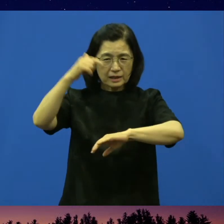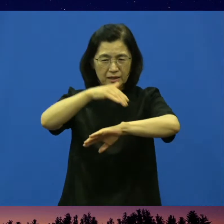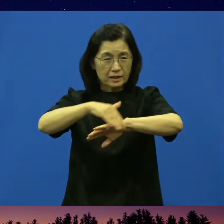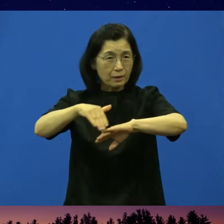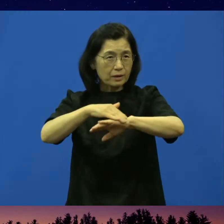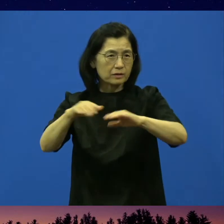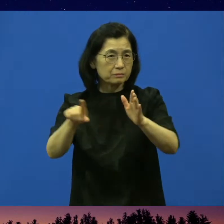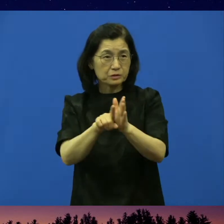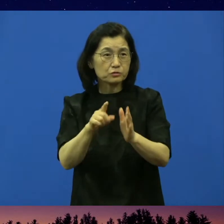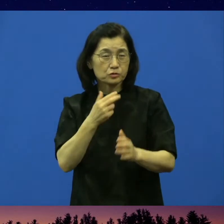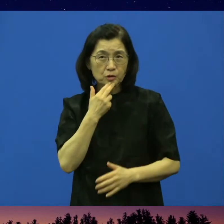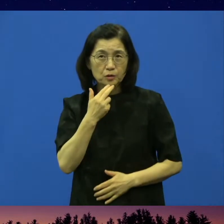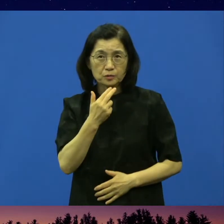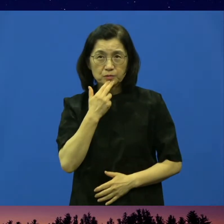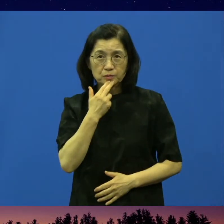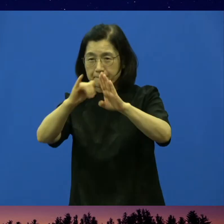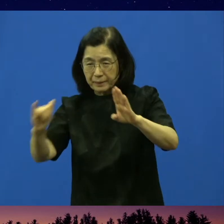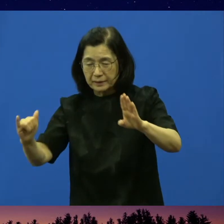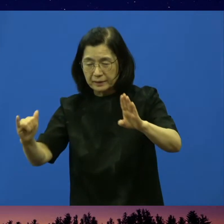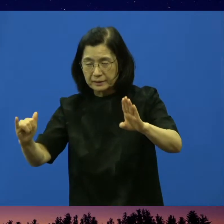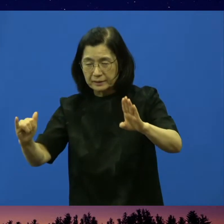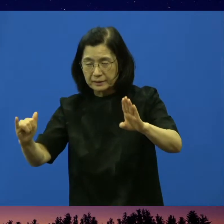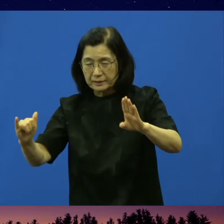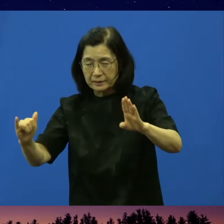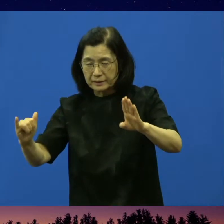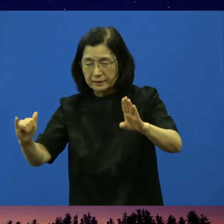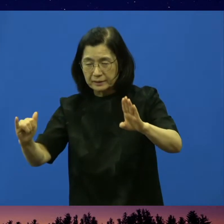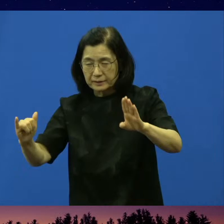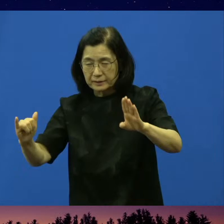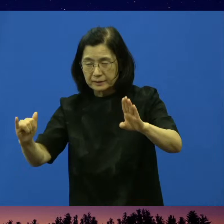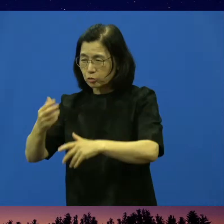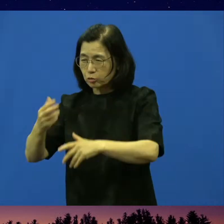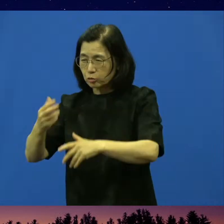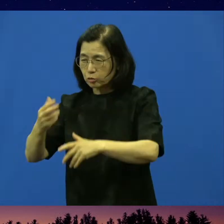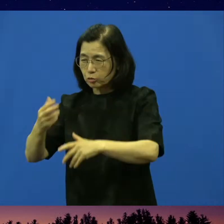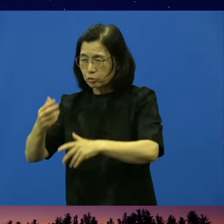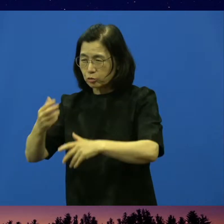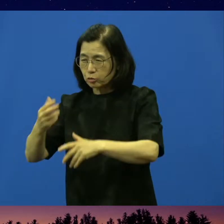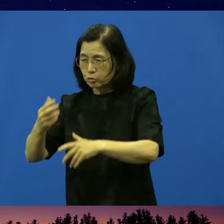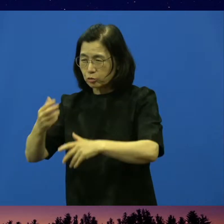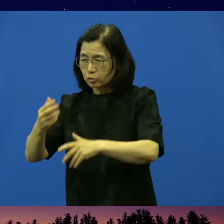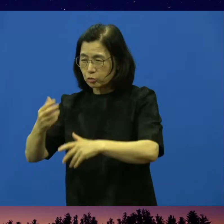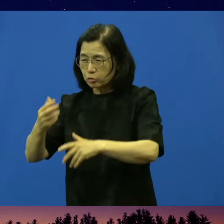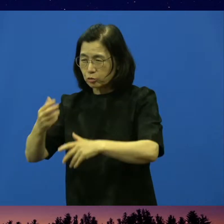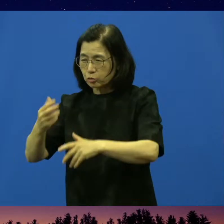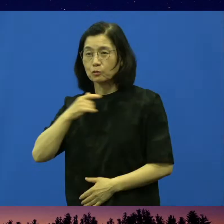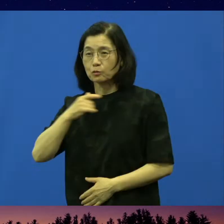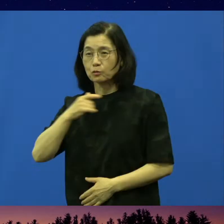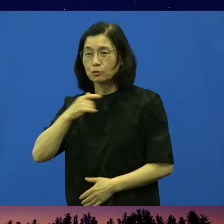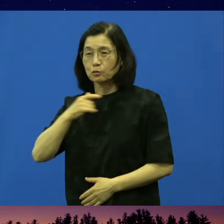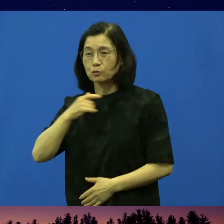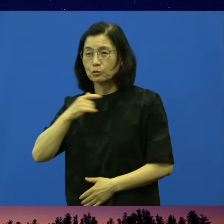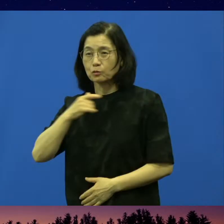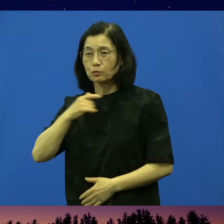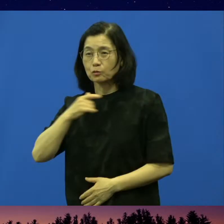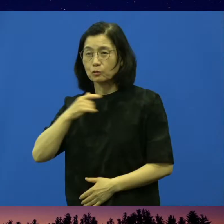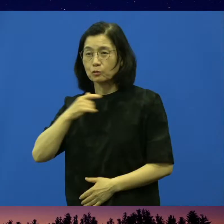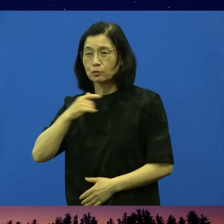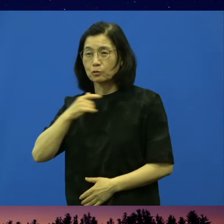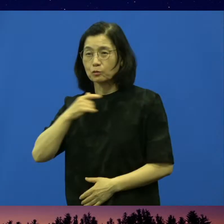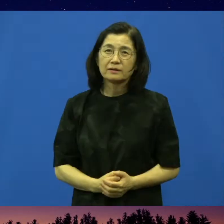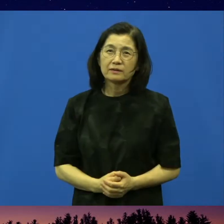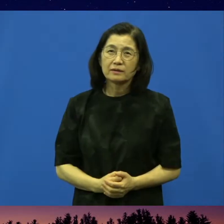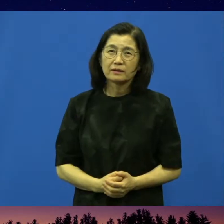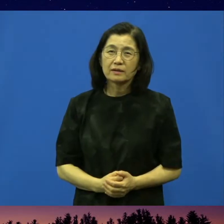이스라엘 백성들이 지금 애굽으로 돌아가는데 그 애굽의 그 피라밋, 엄청난 그 세속 도시 안에